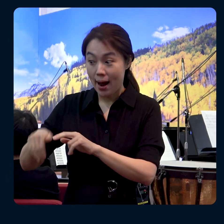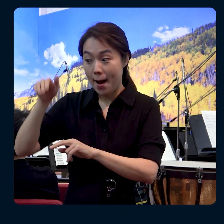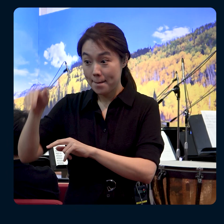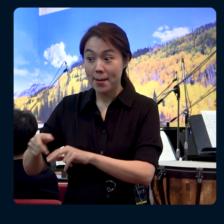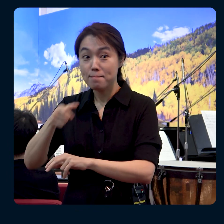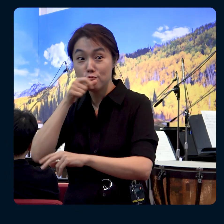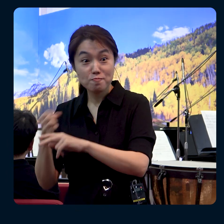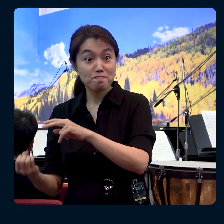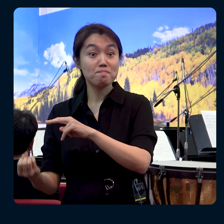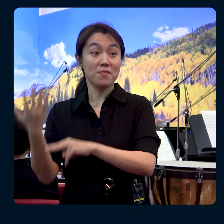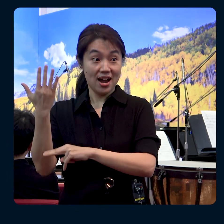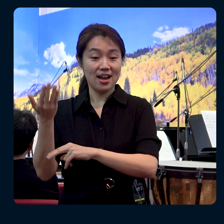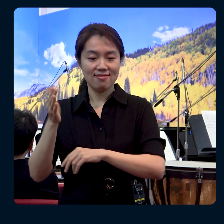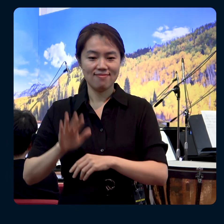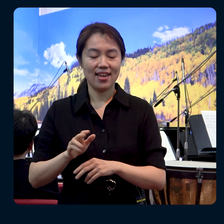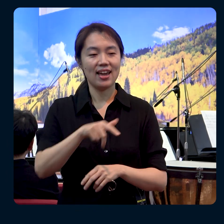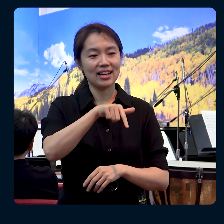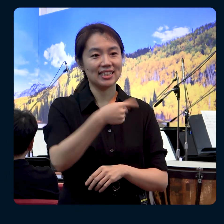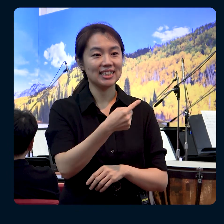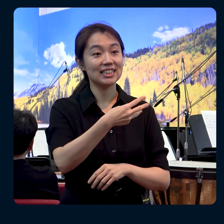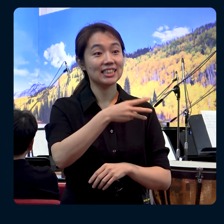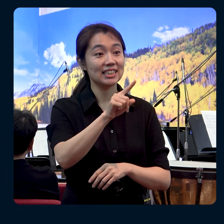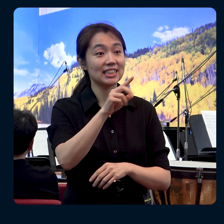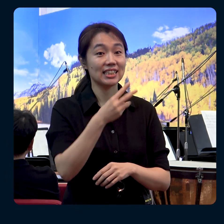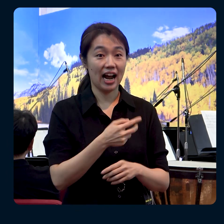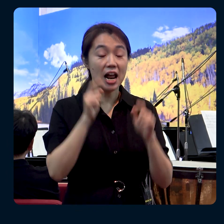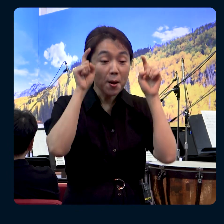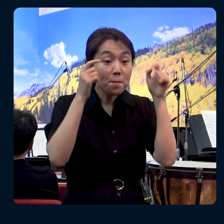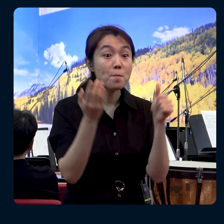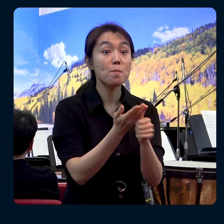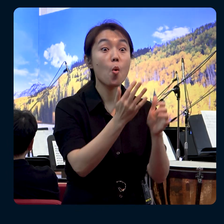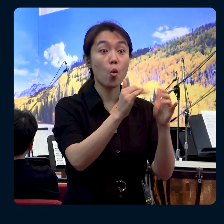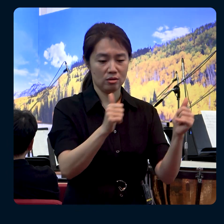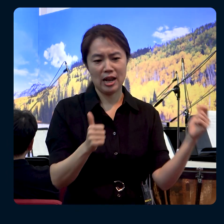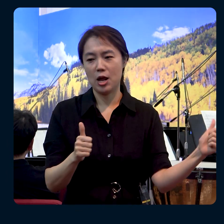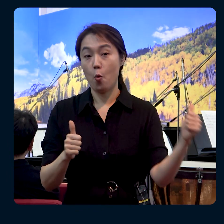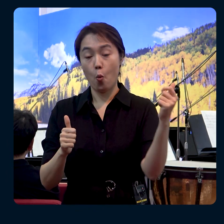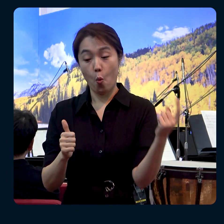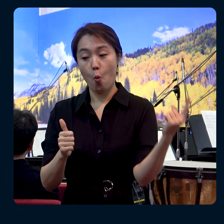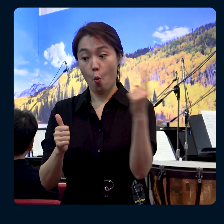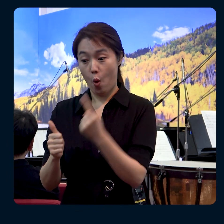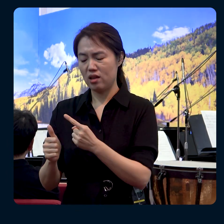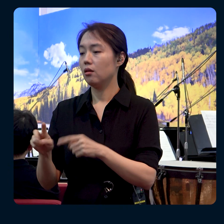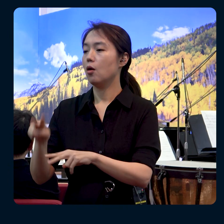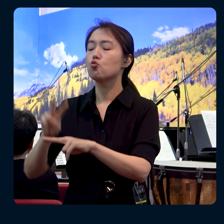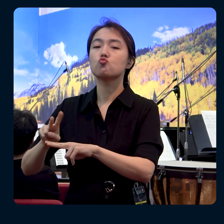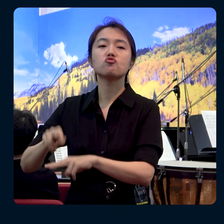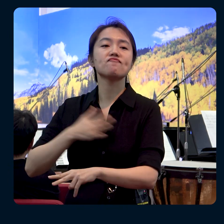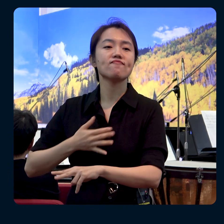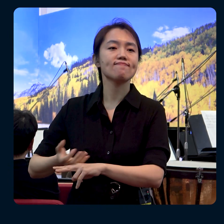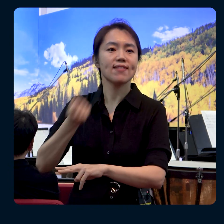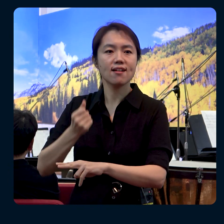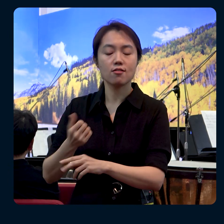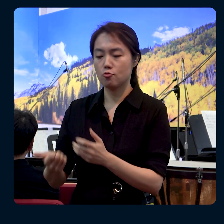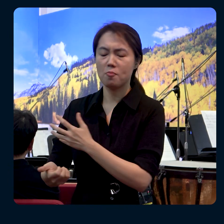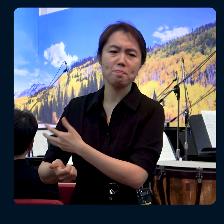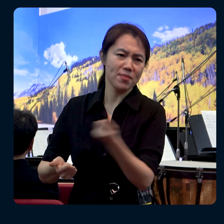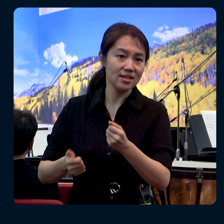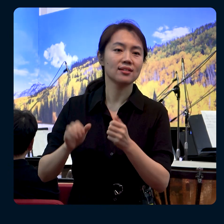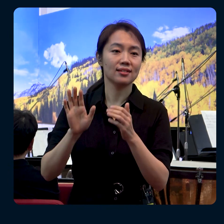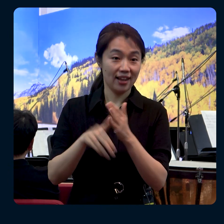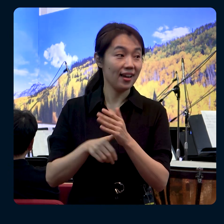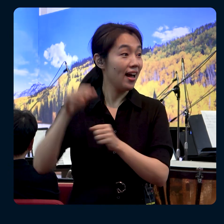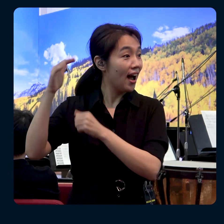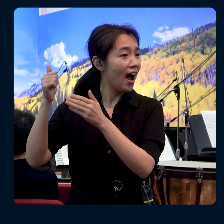이번에는 그랄의 목자들이 와가지고 자기들 물이라고 우기면서 그것을 빼앗으려고 할 때, 그때 하나님께서